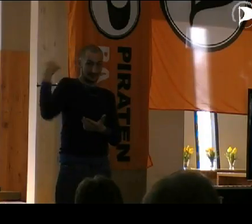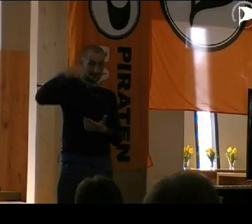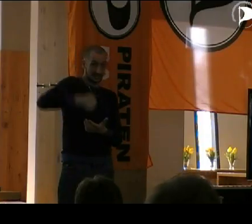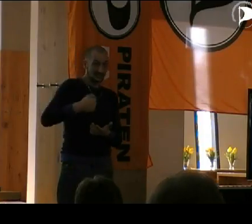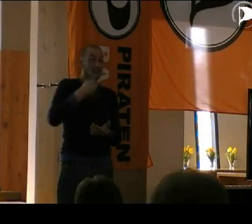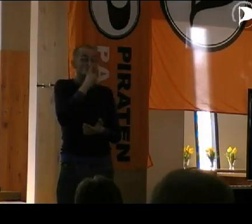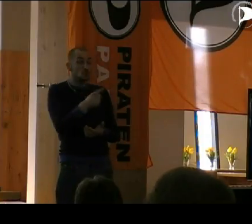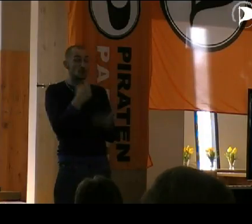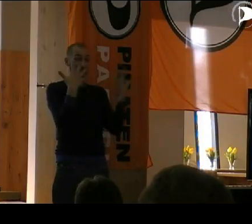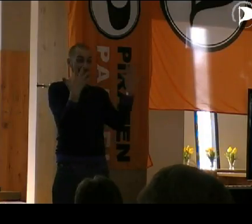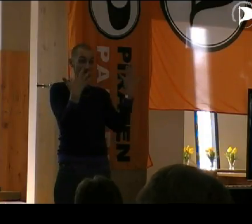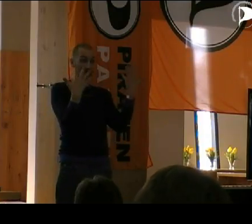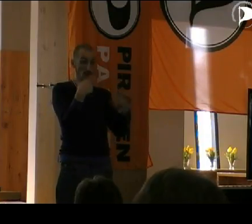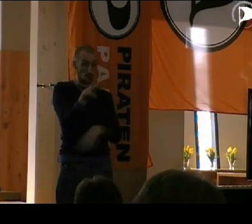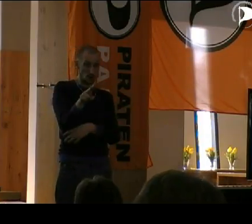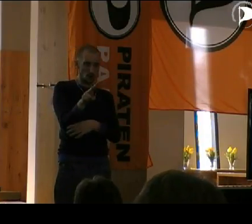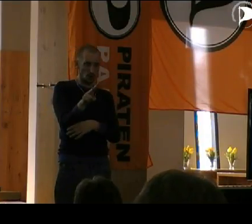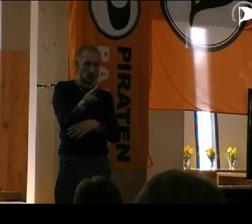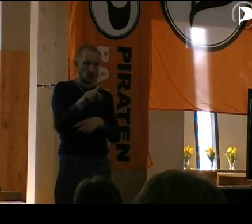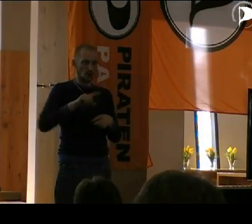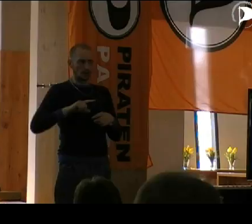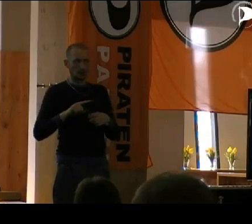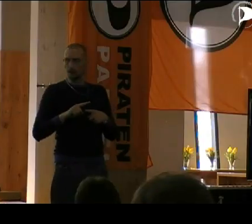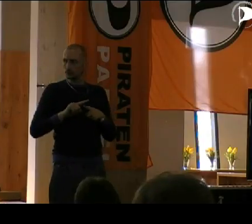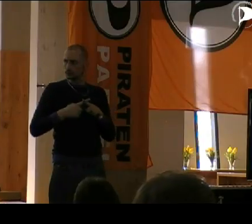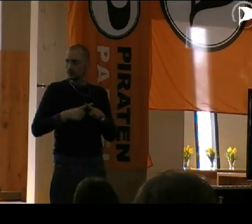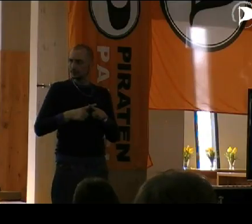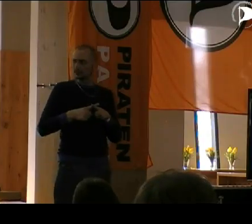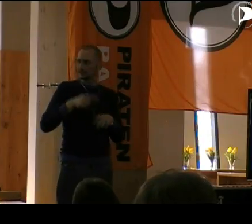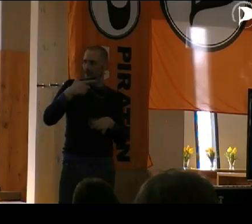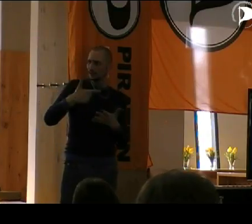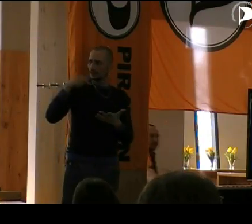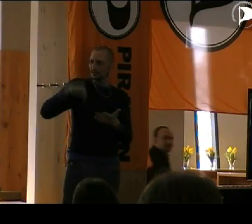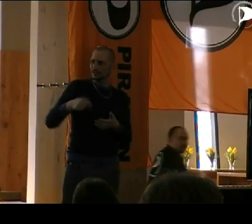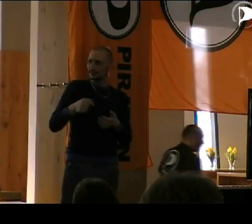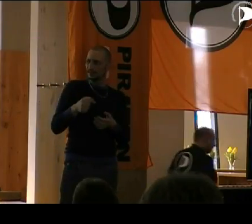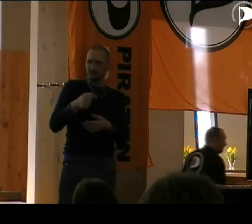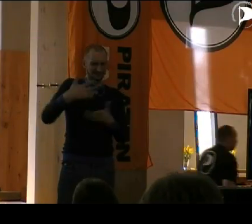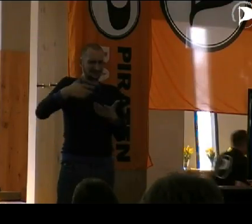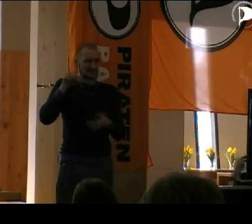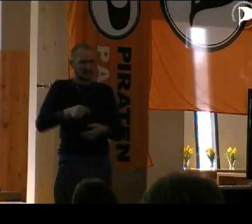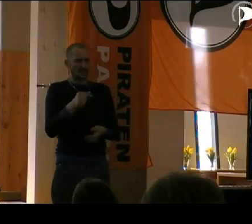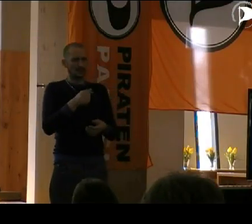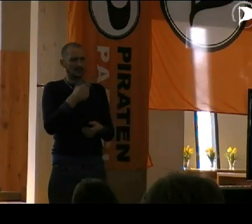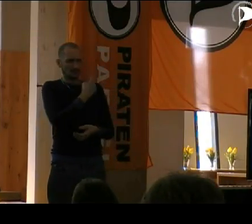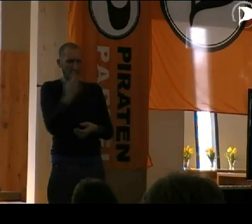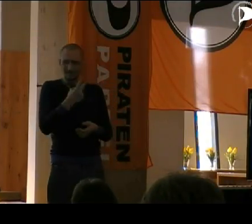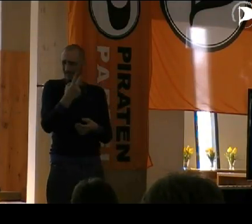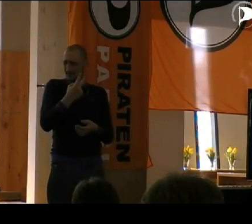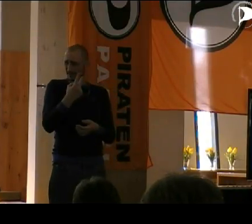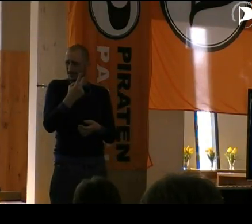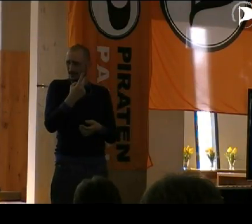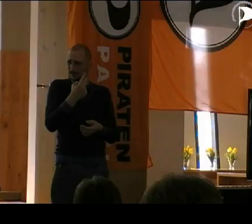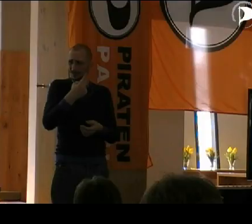euro einsatz dann berechnet und warum 8000 euro und dann echt mal ist euro oder